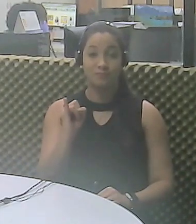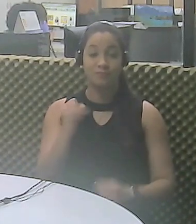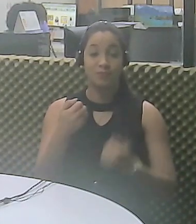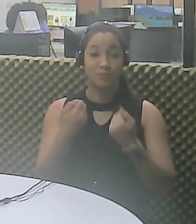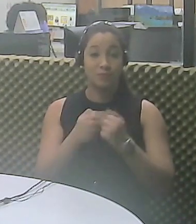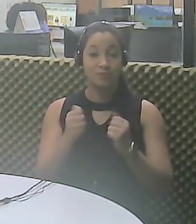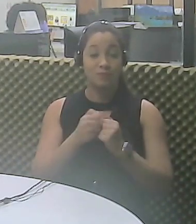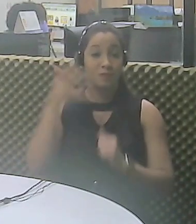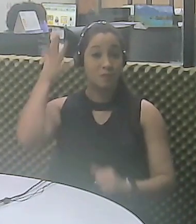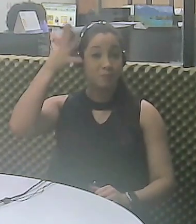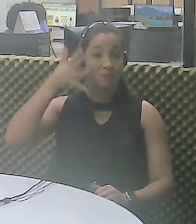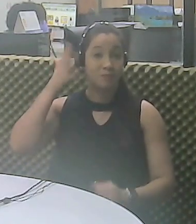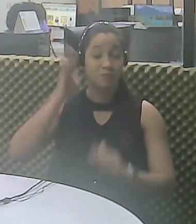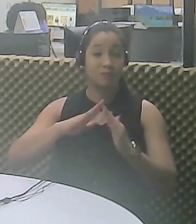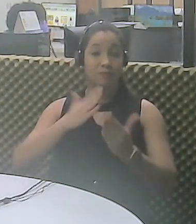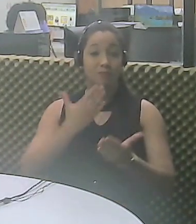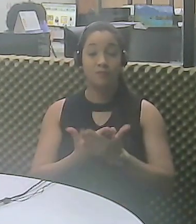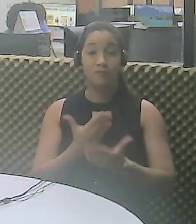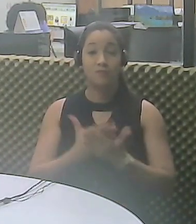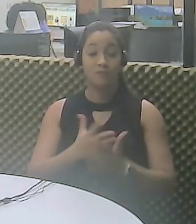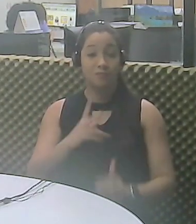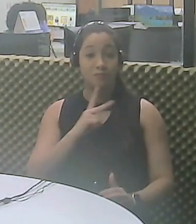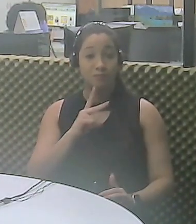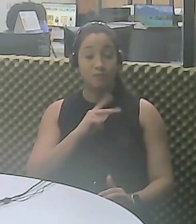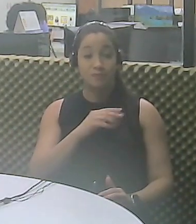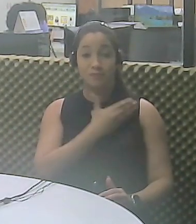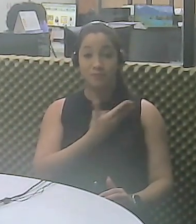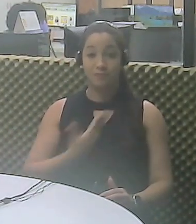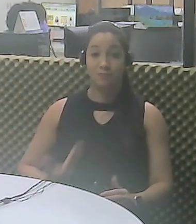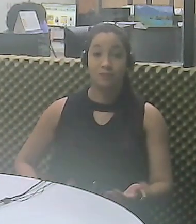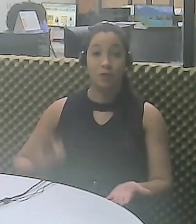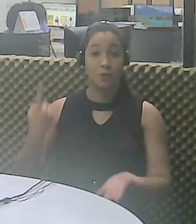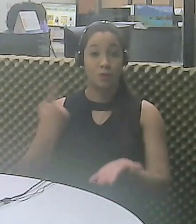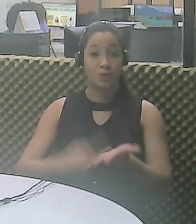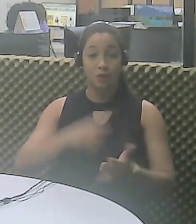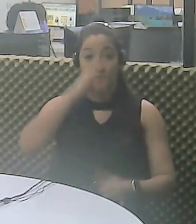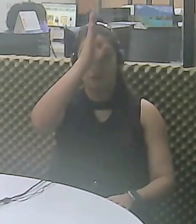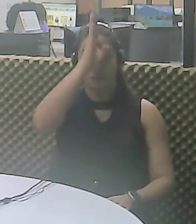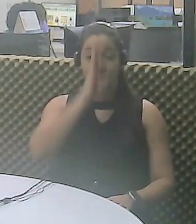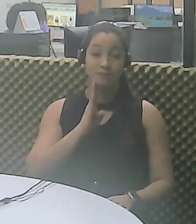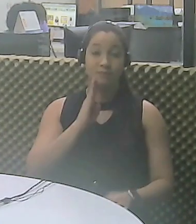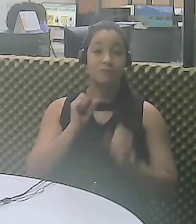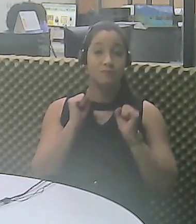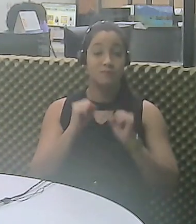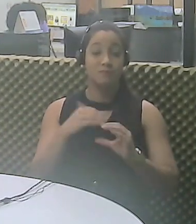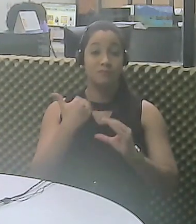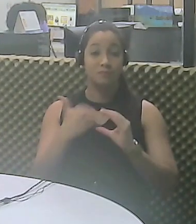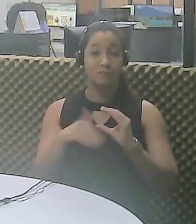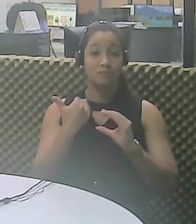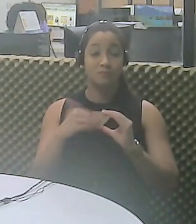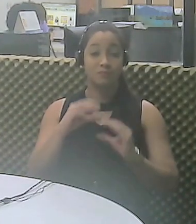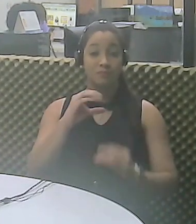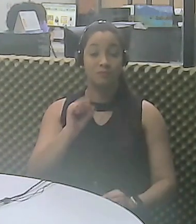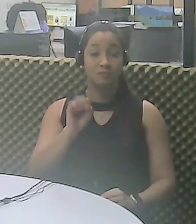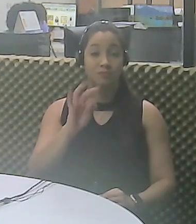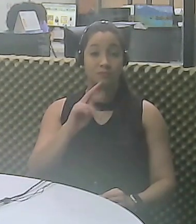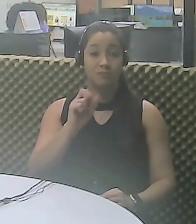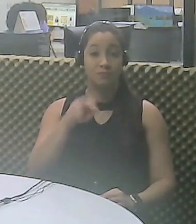para palestras em escolas públicas e privadas. O agendamento é gratuito e pode ser feito pelo e-mail